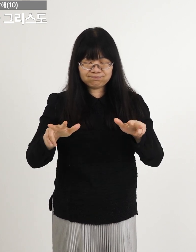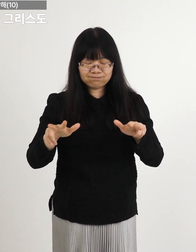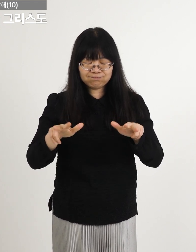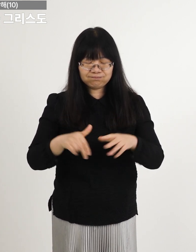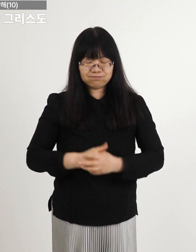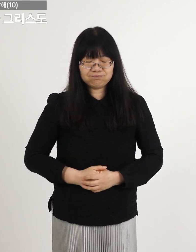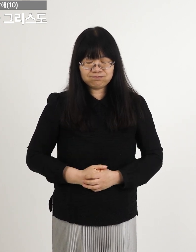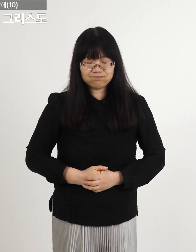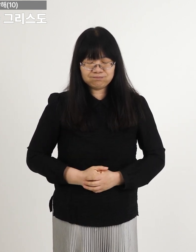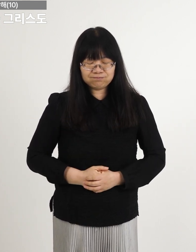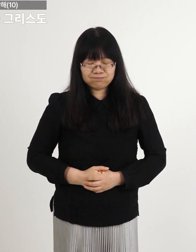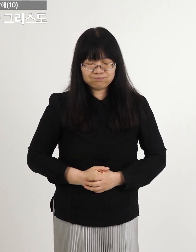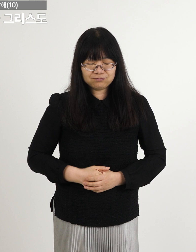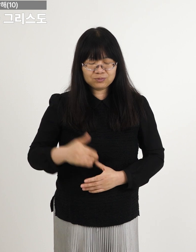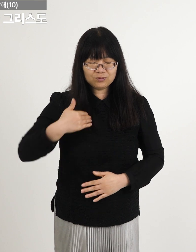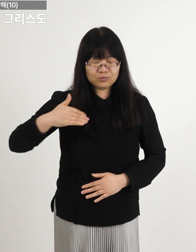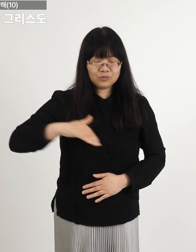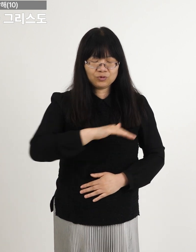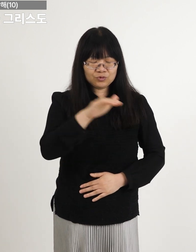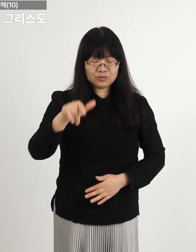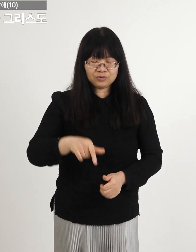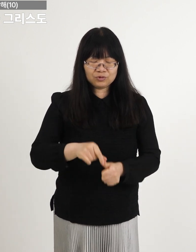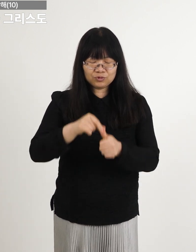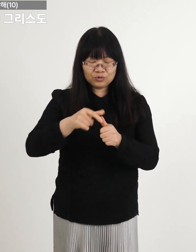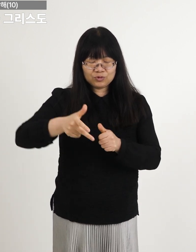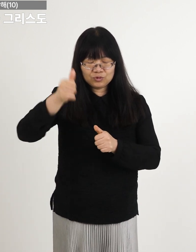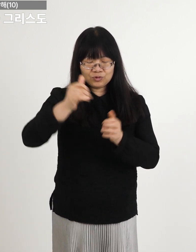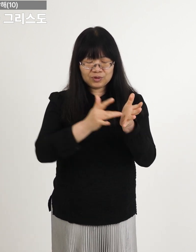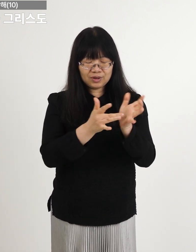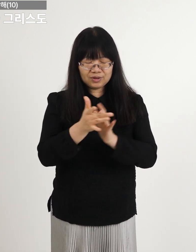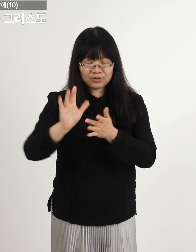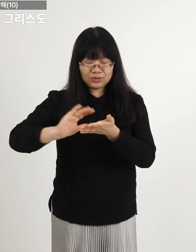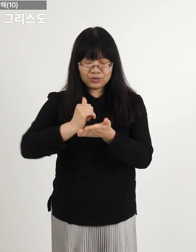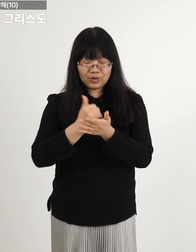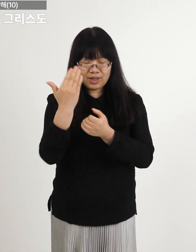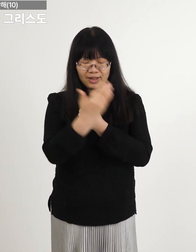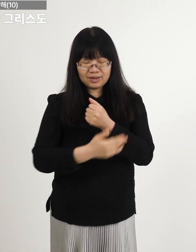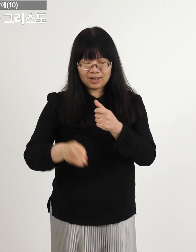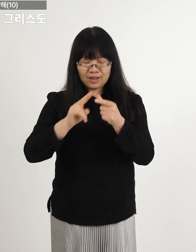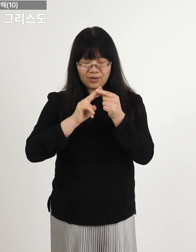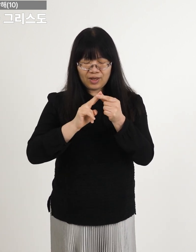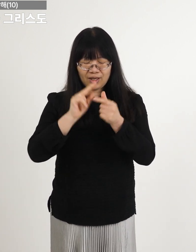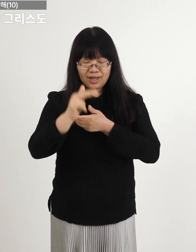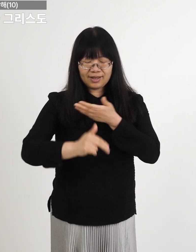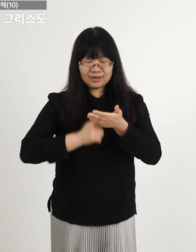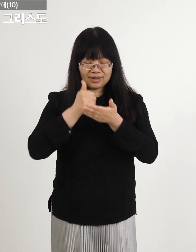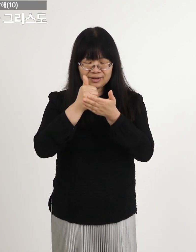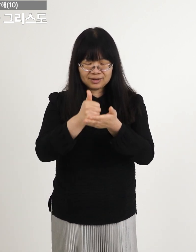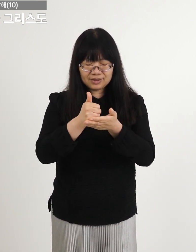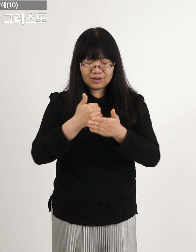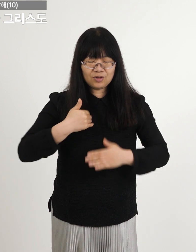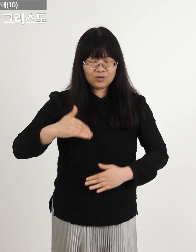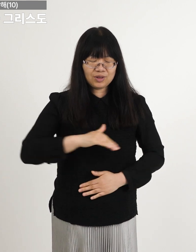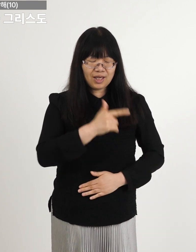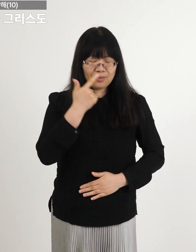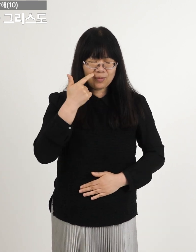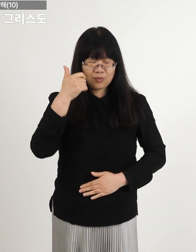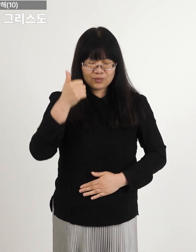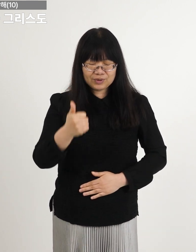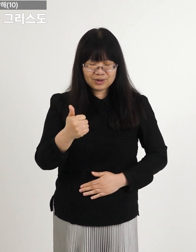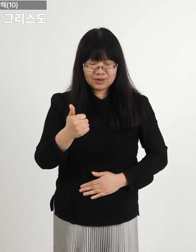지금은 우리 구주 예수 그리스도의 은혜와 하나님 우리